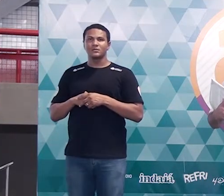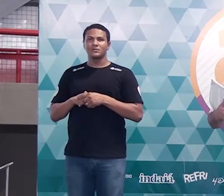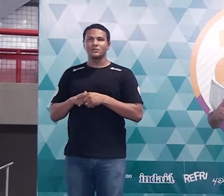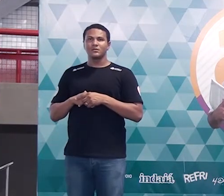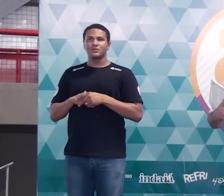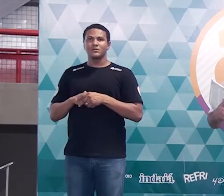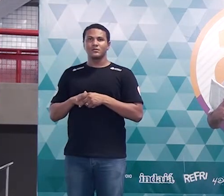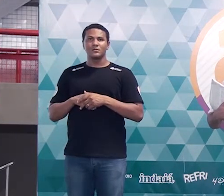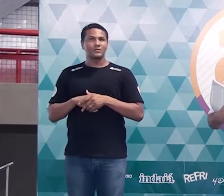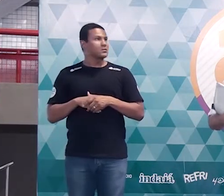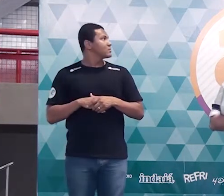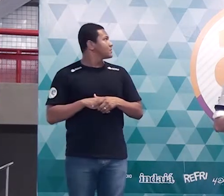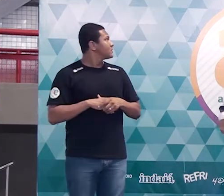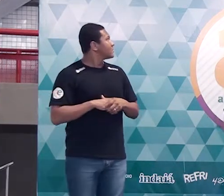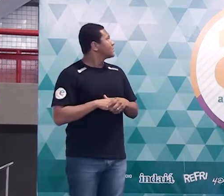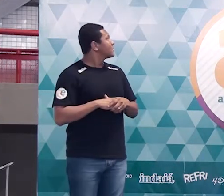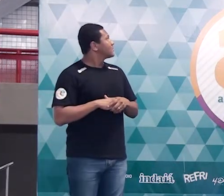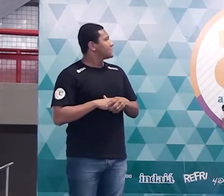Oi?